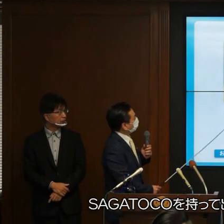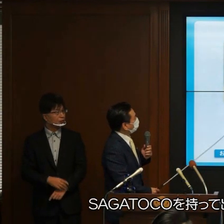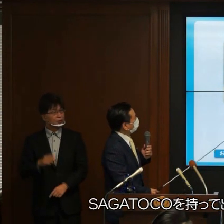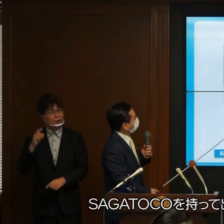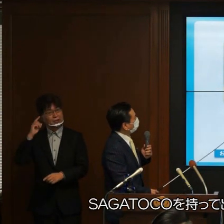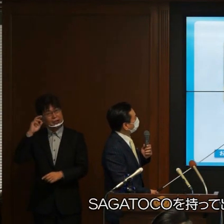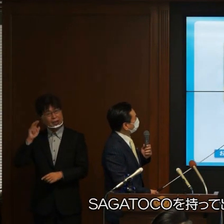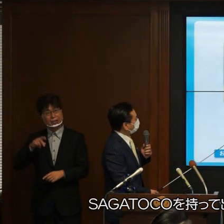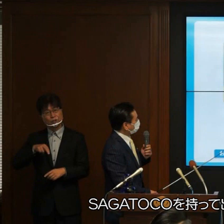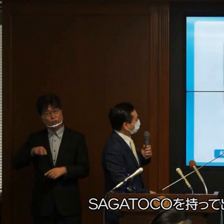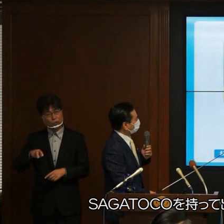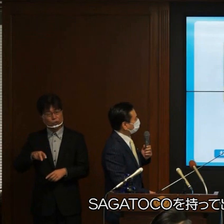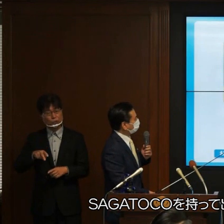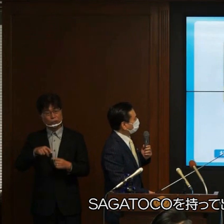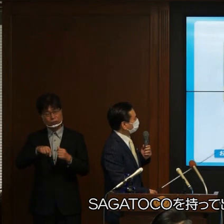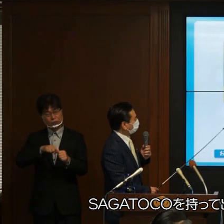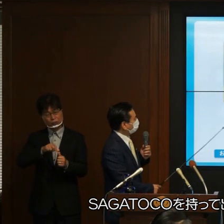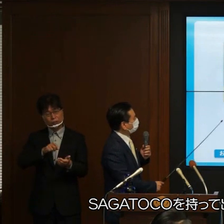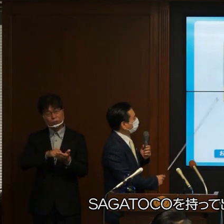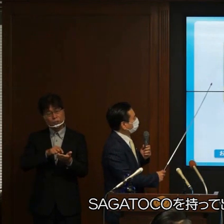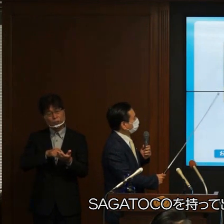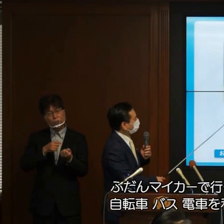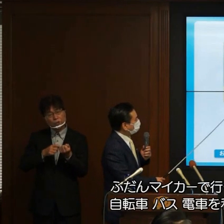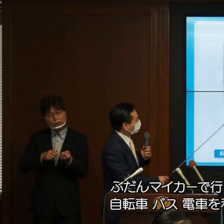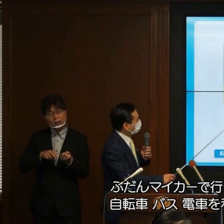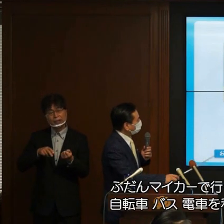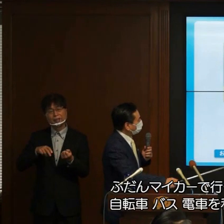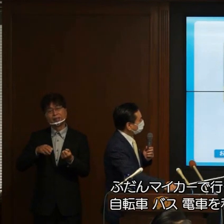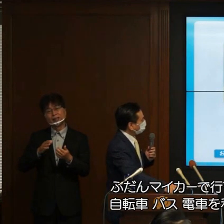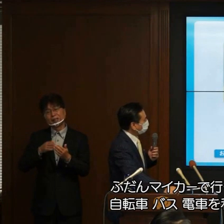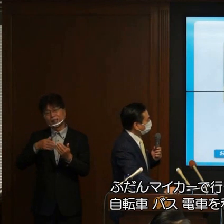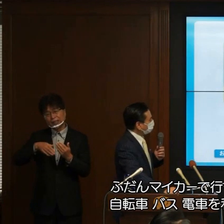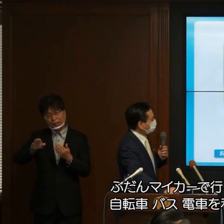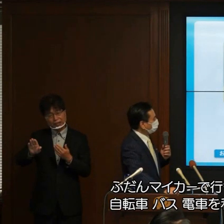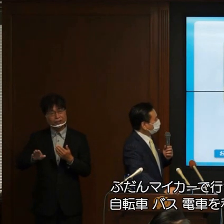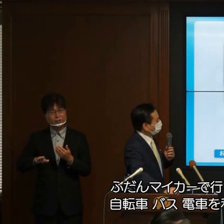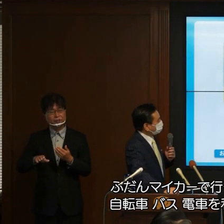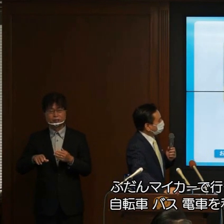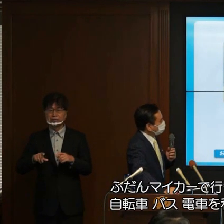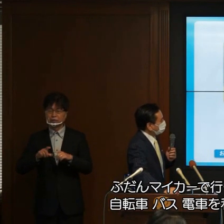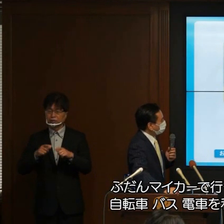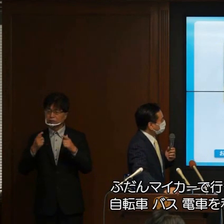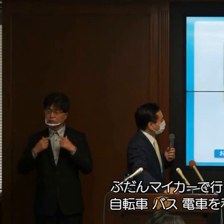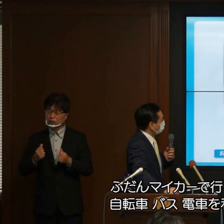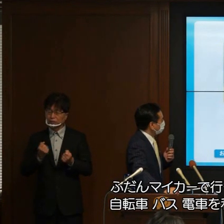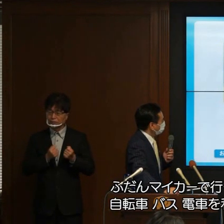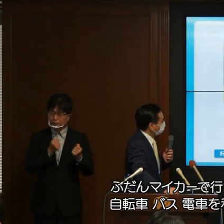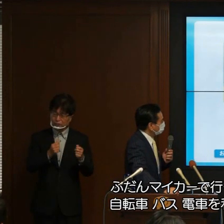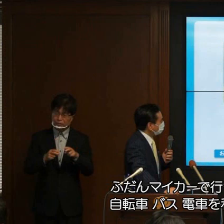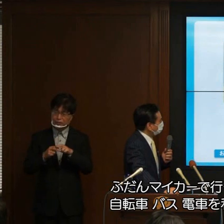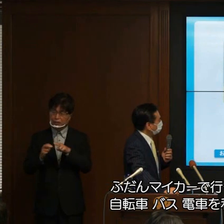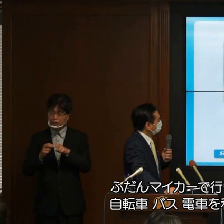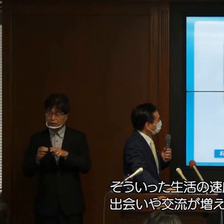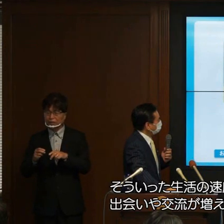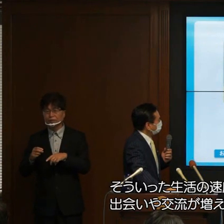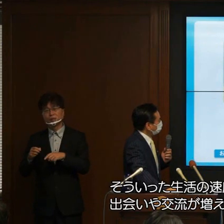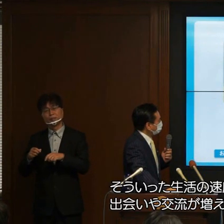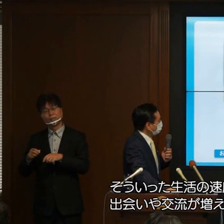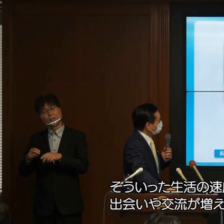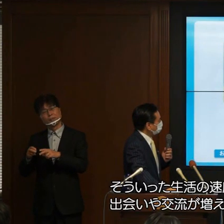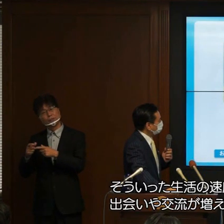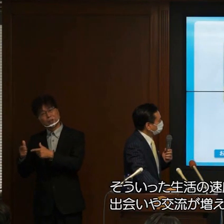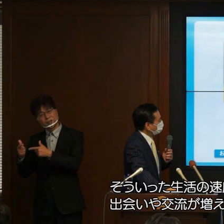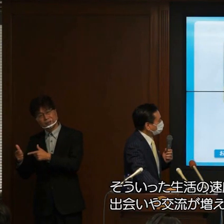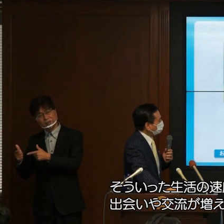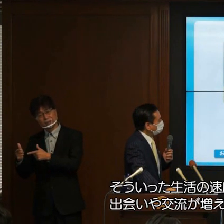坂床を持って、出かけようということで、普段マイカーで行くところを歩いたり、自転車バス電車を利用したり、そうい